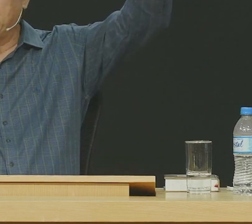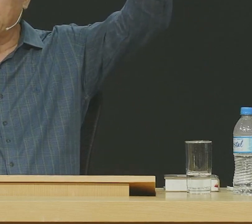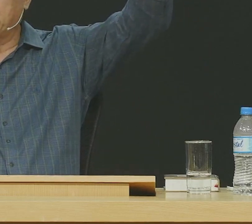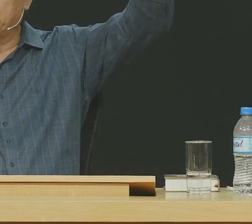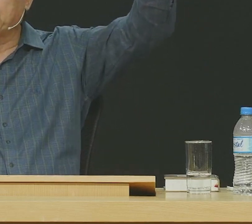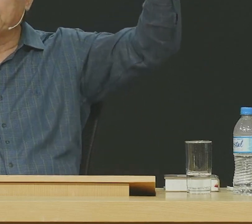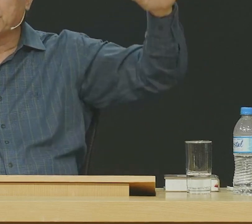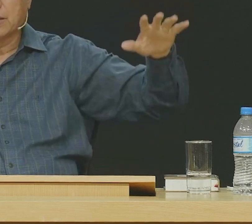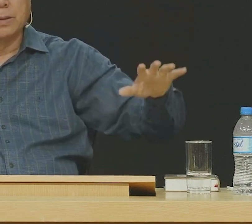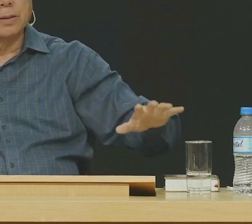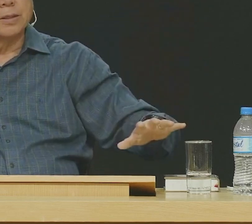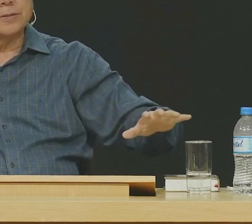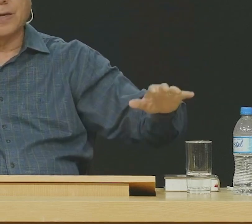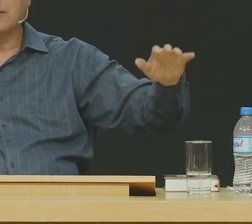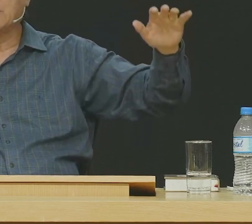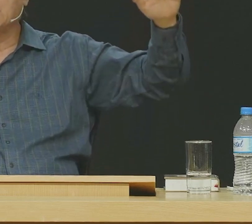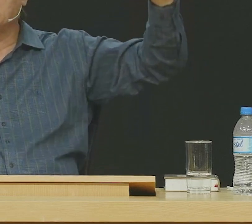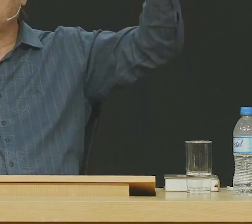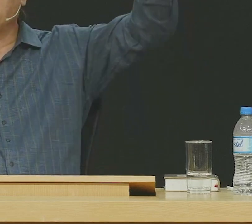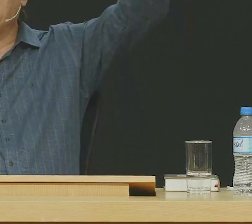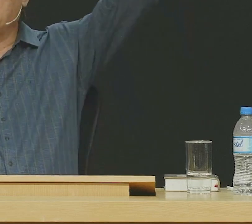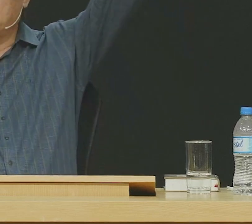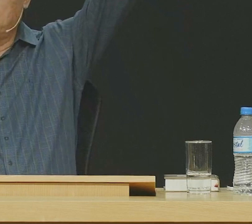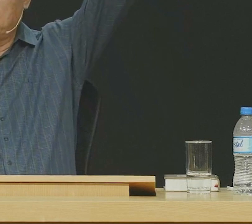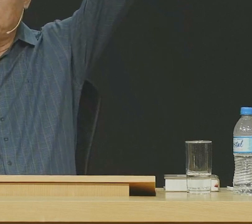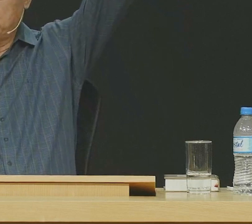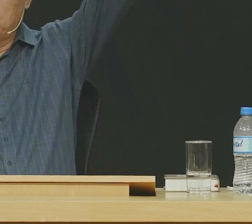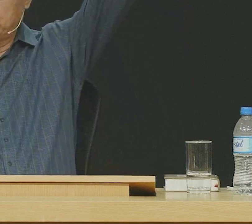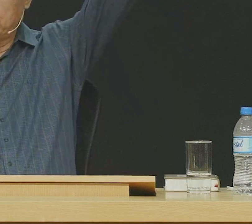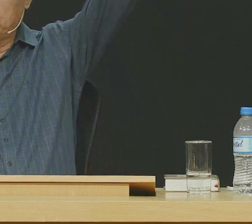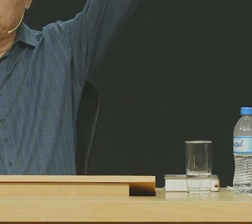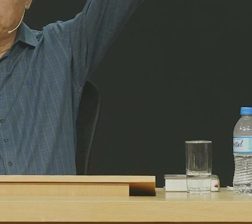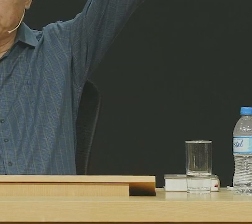mão esquerda está cheio.